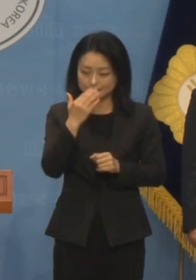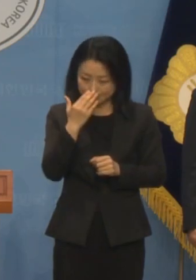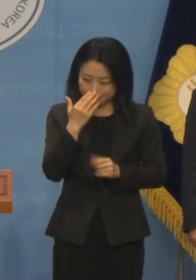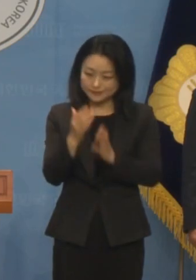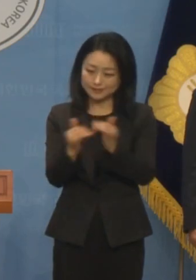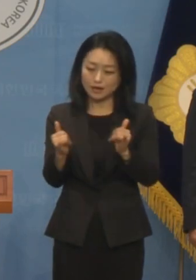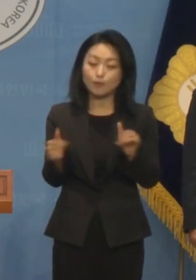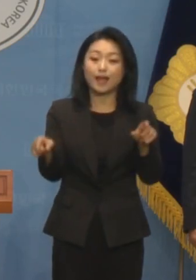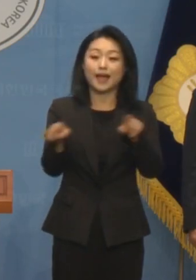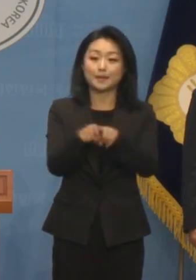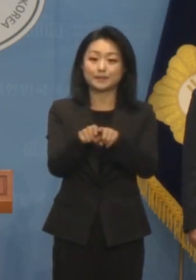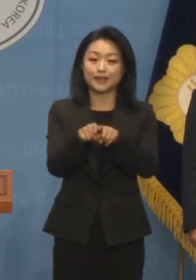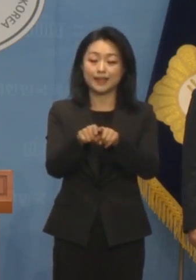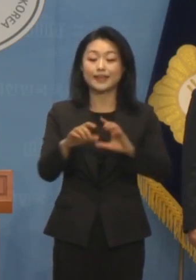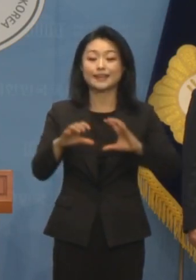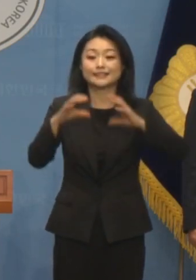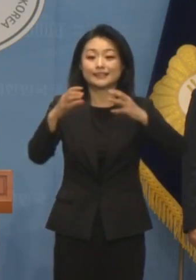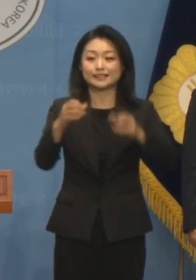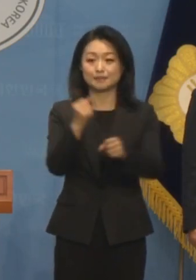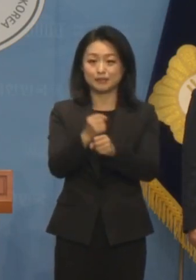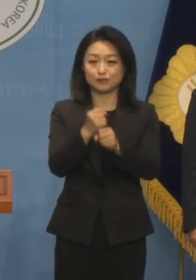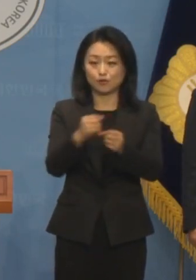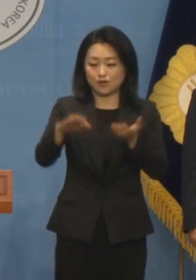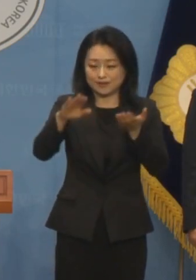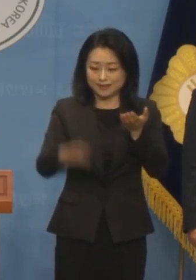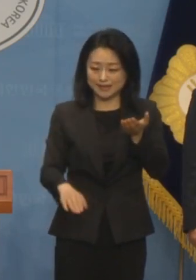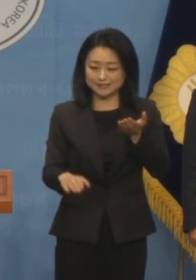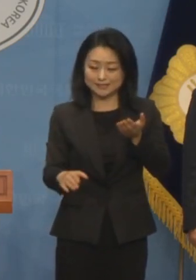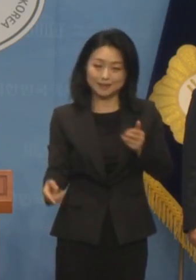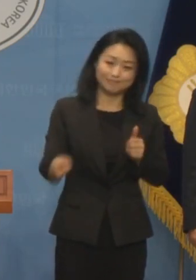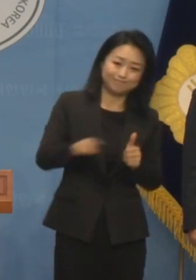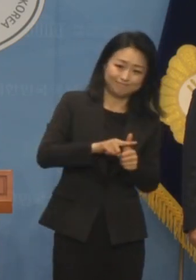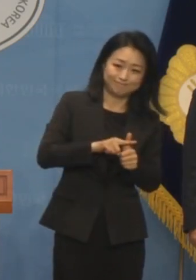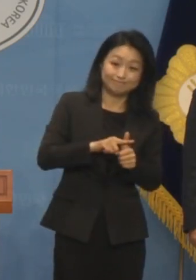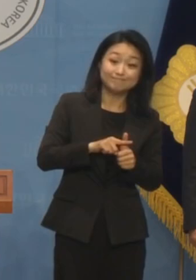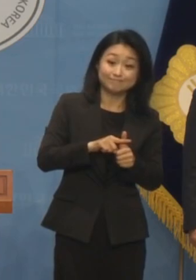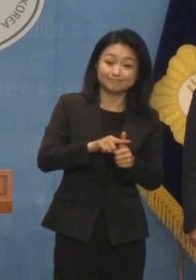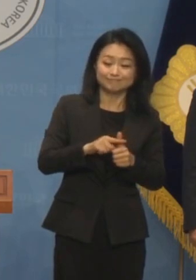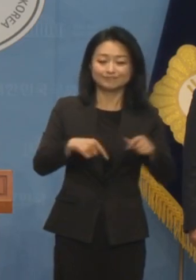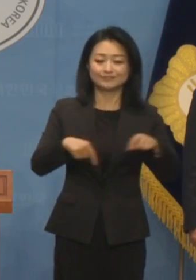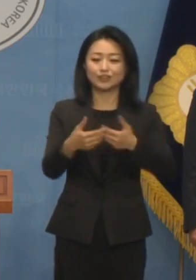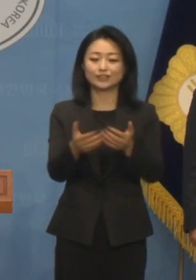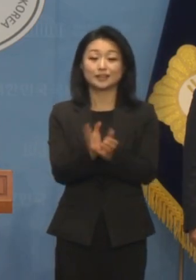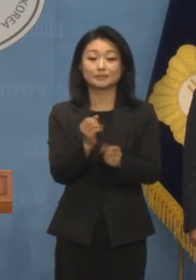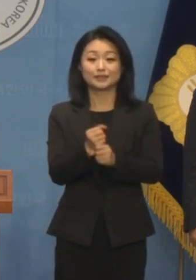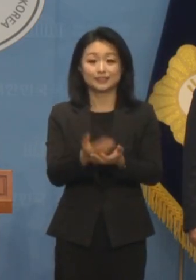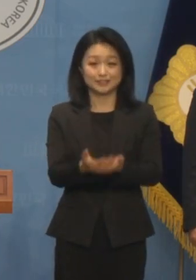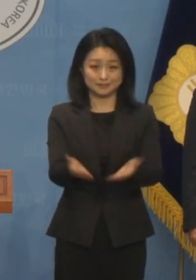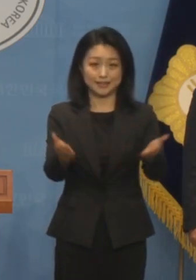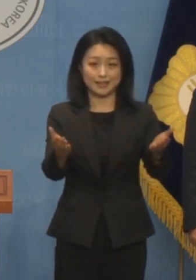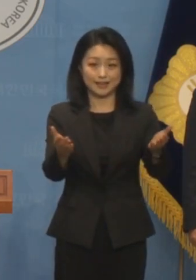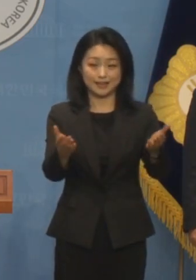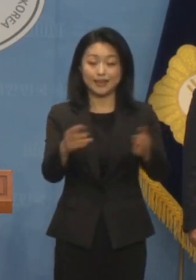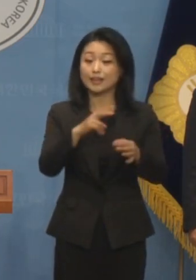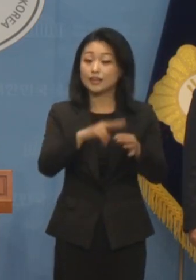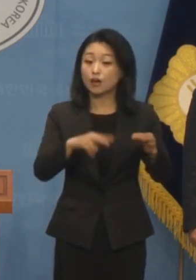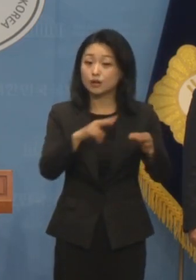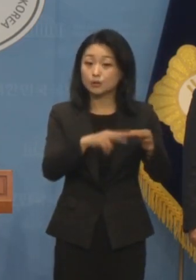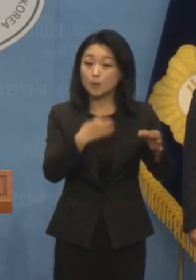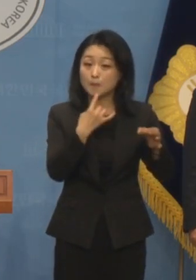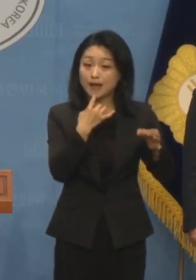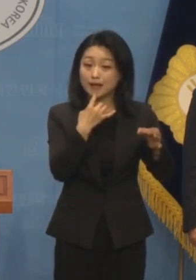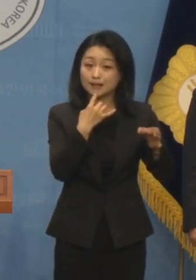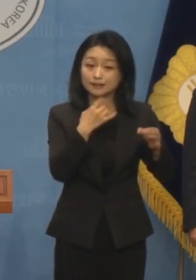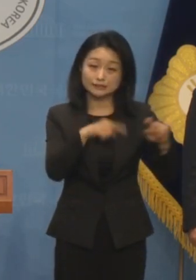세상을 만든다라는 정치의, 그리고 정당의 따뜻한 본령을 되찾겠습니다. 여의도 정치에만